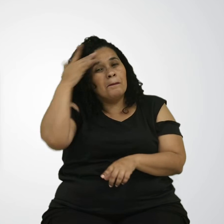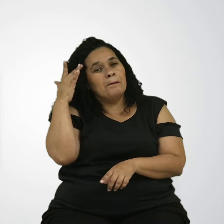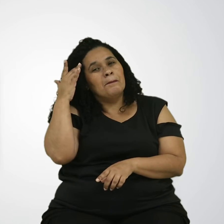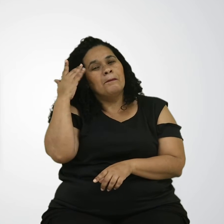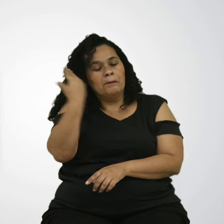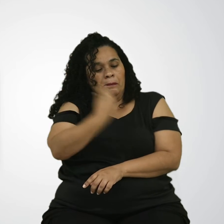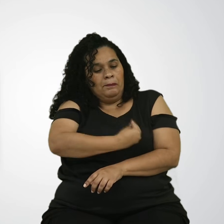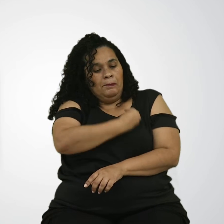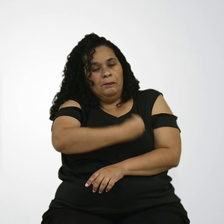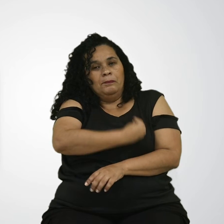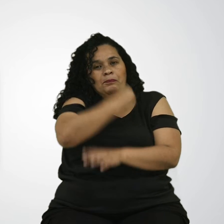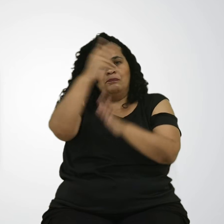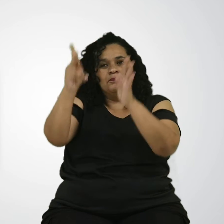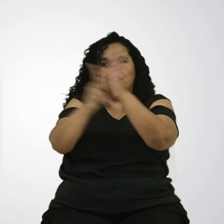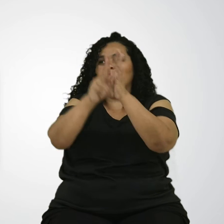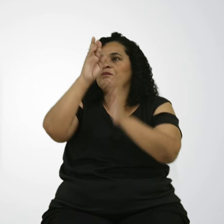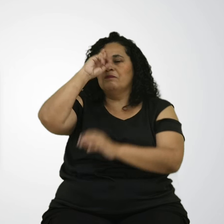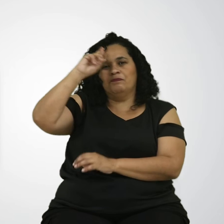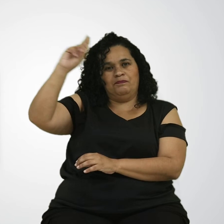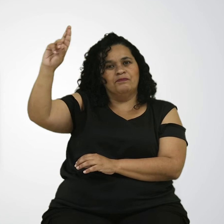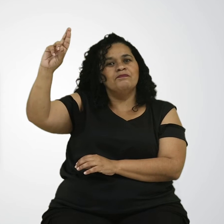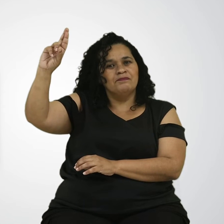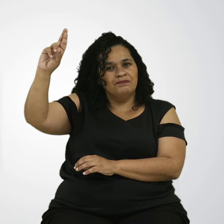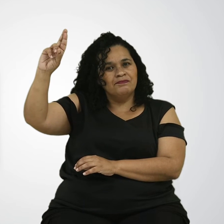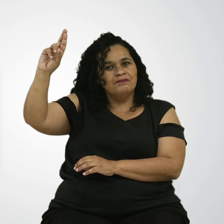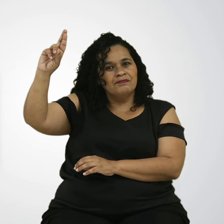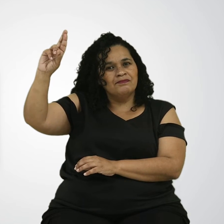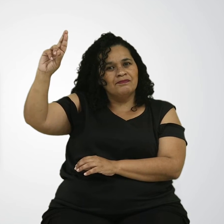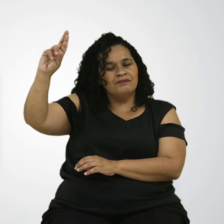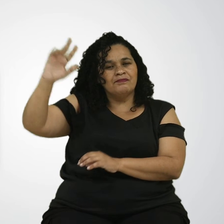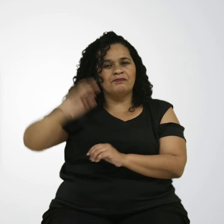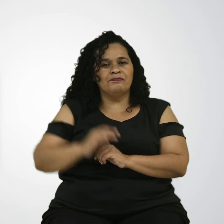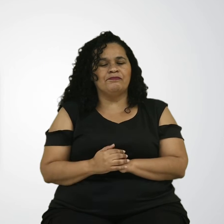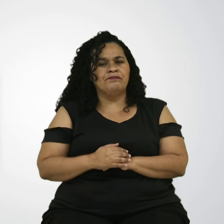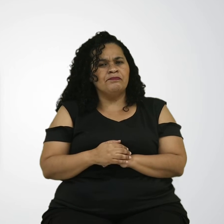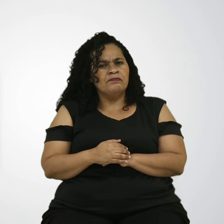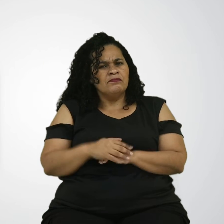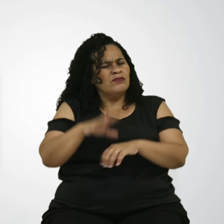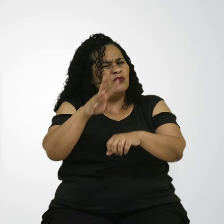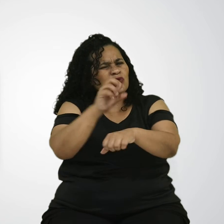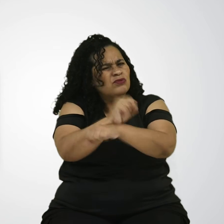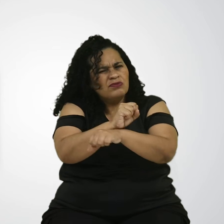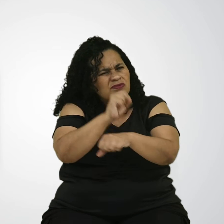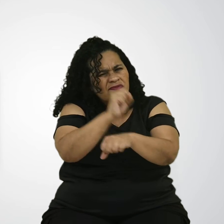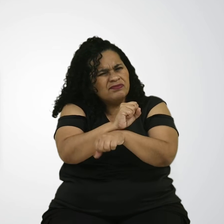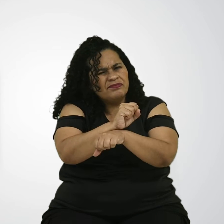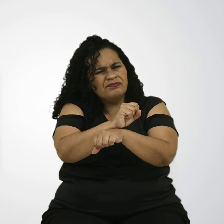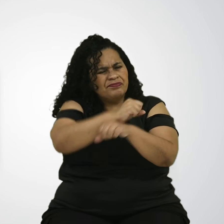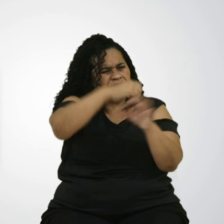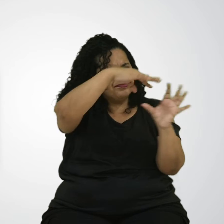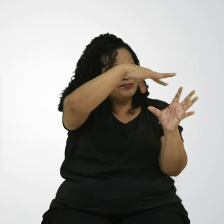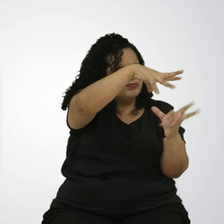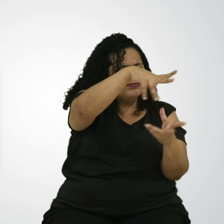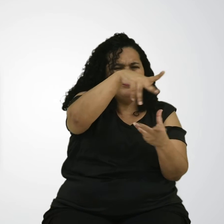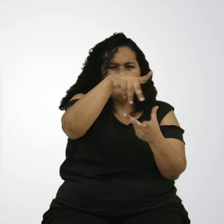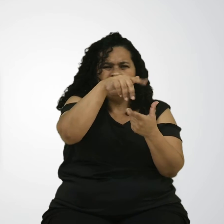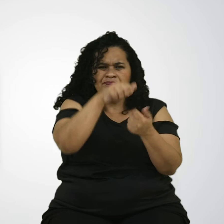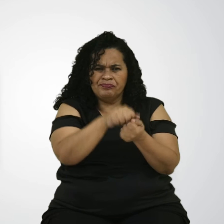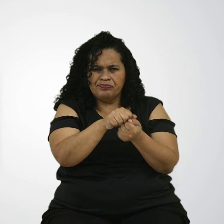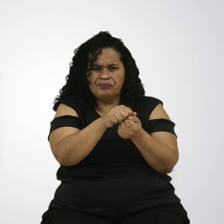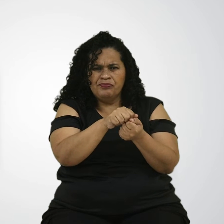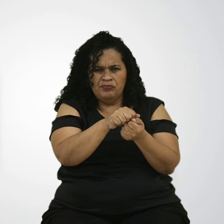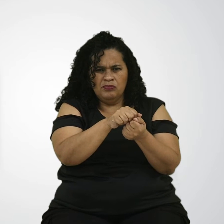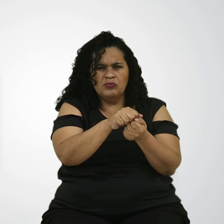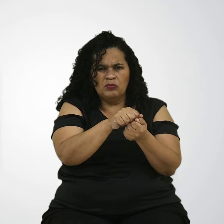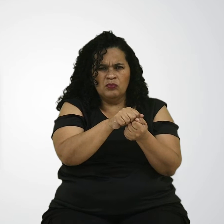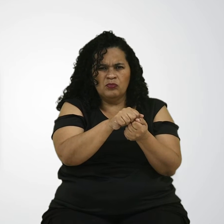assim, primeira coisa, irmãos, tem um padrão aí, né? Nós estamos falando aqui, não espere que este mundo que não está